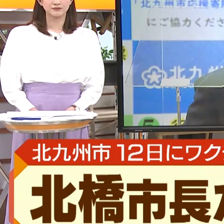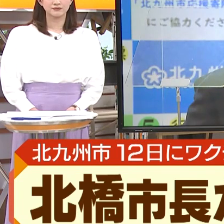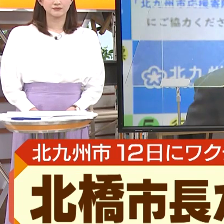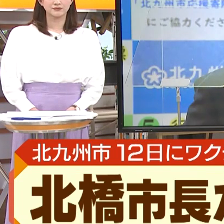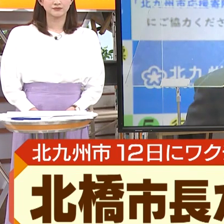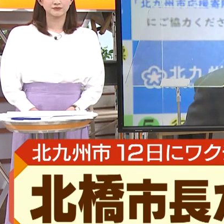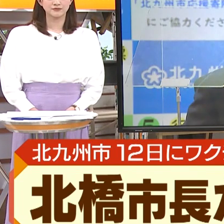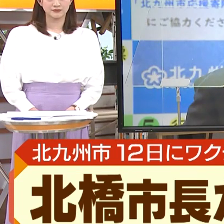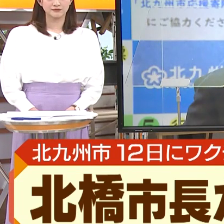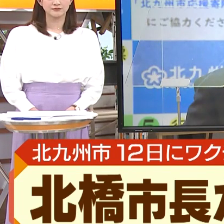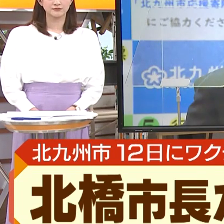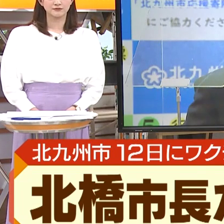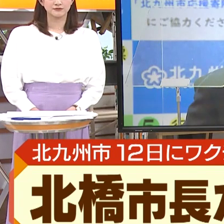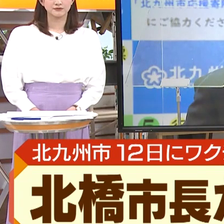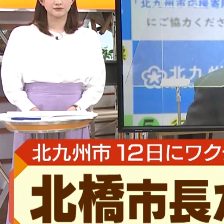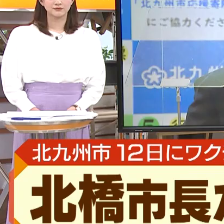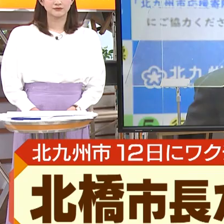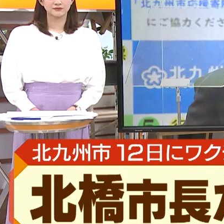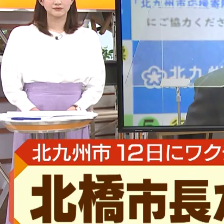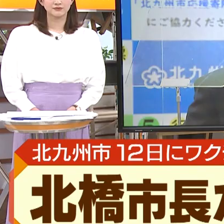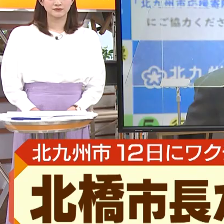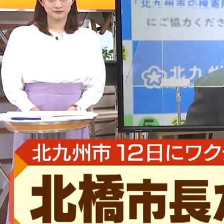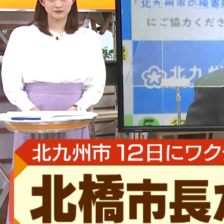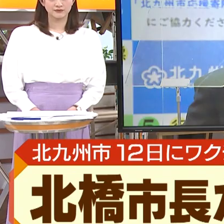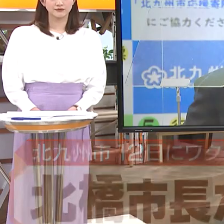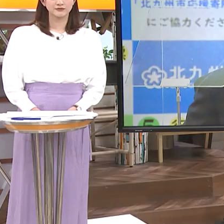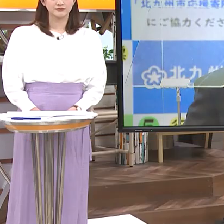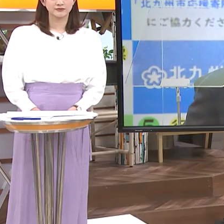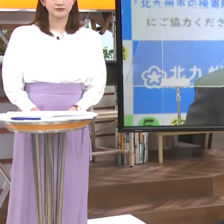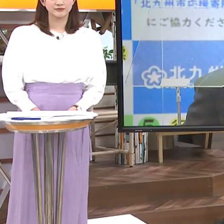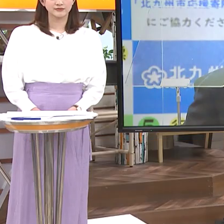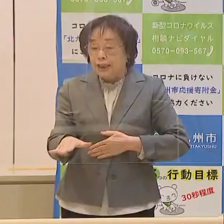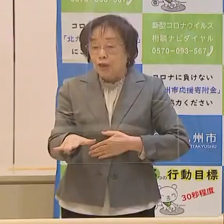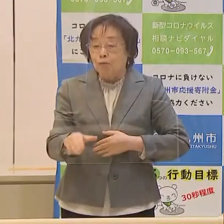九州市の北橋市長がトライアル役を買って出ました。